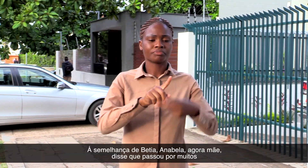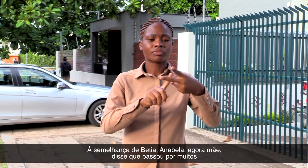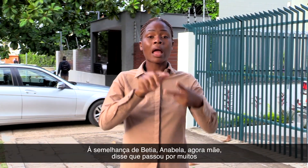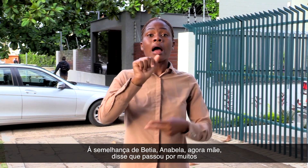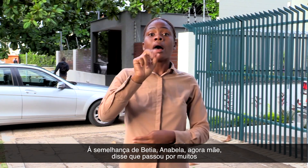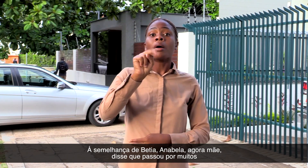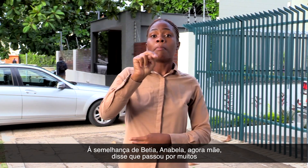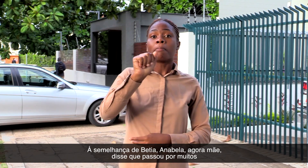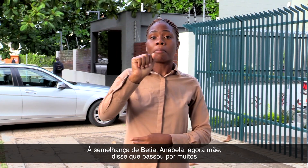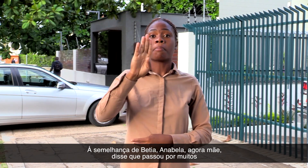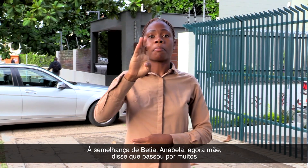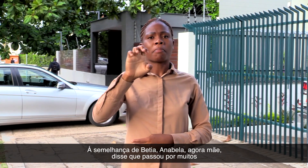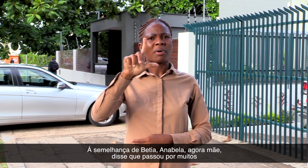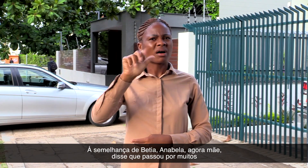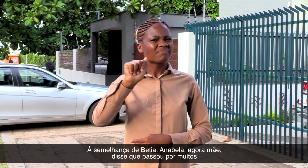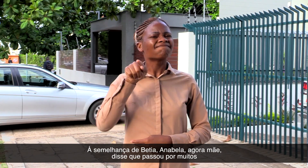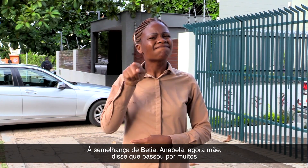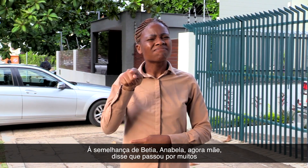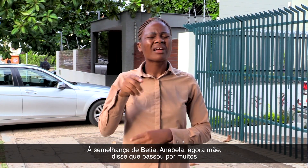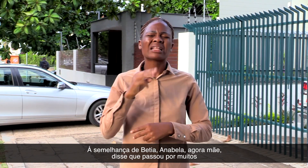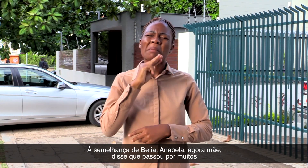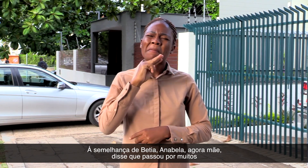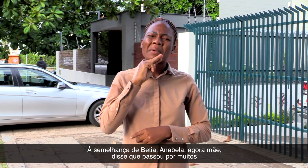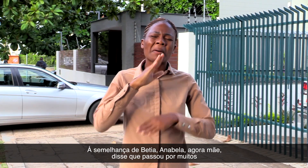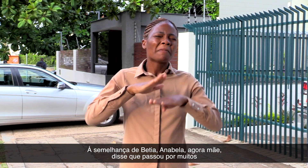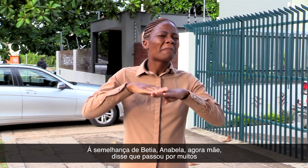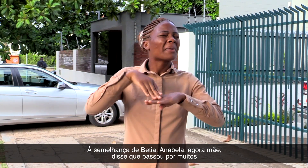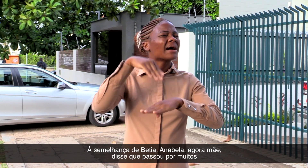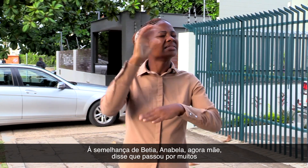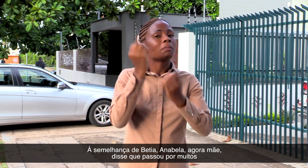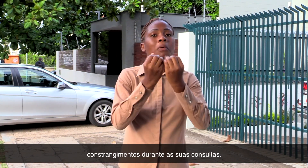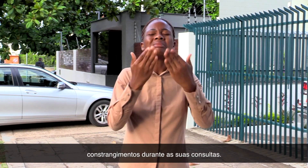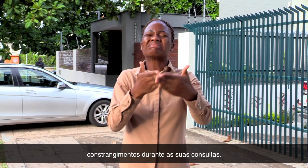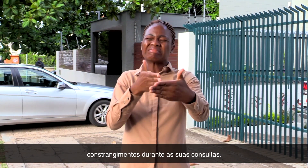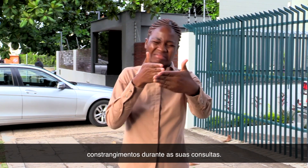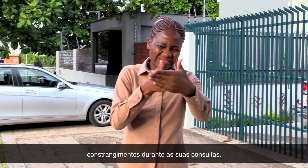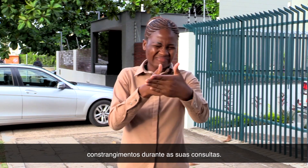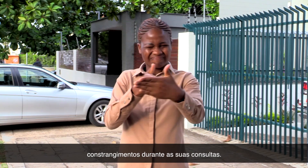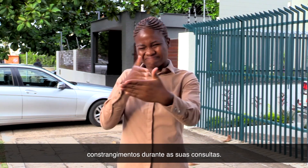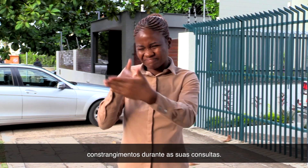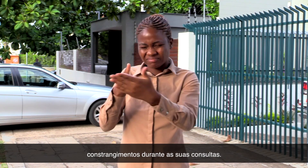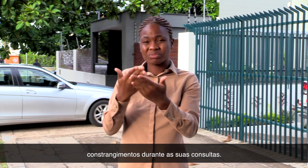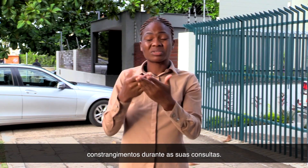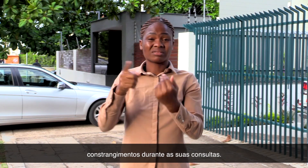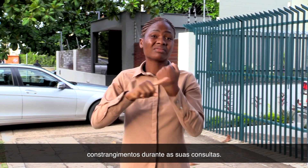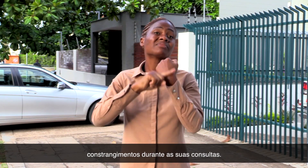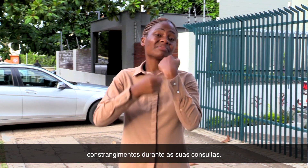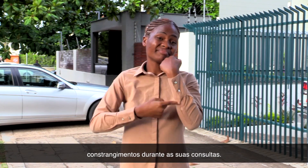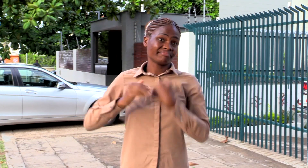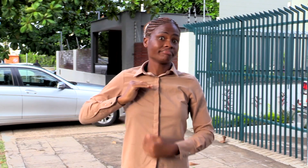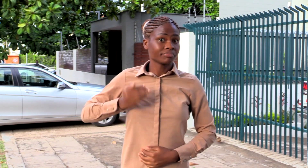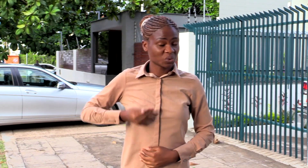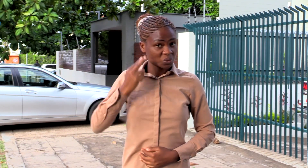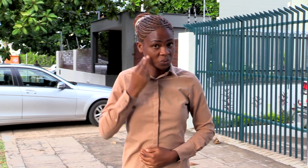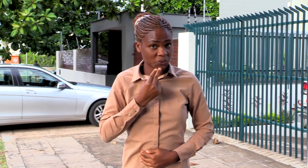A semelhança de Beitia, Anabella, agora mãe, disse que passou por muitos constrangimentos durante as suas consultas.